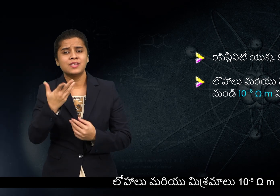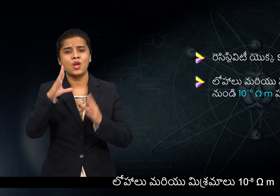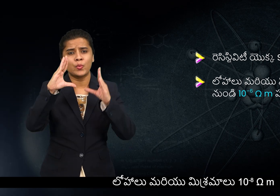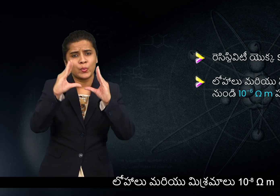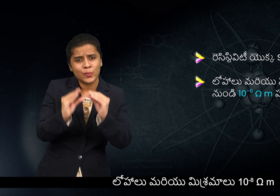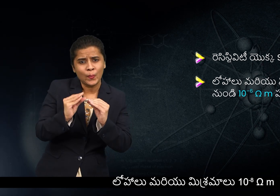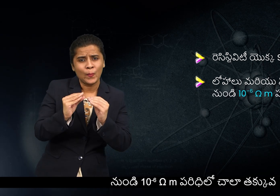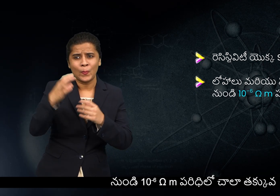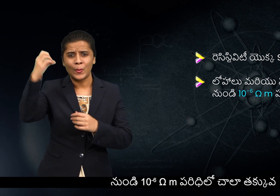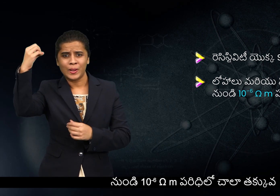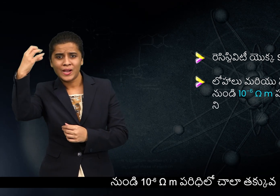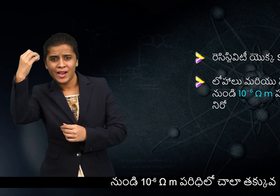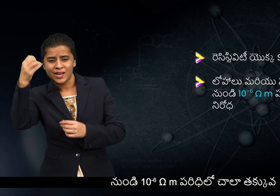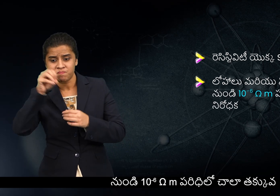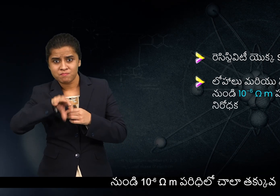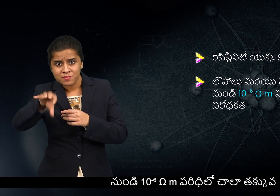10⁻⁻8 ఓం మీటర్ నుండి